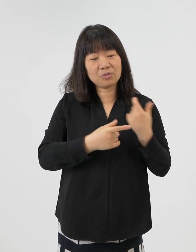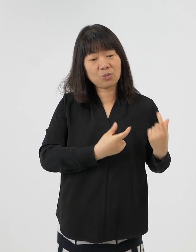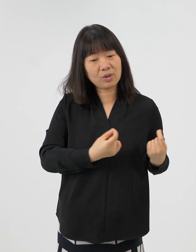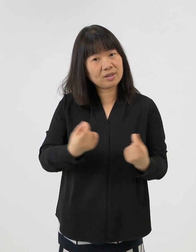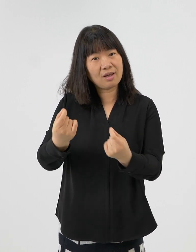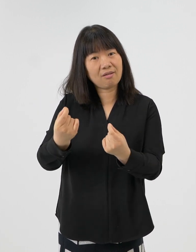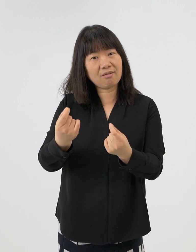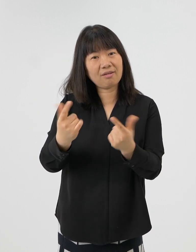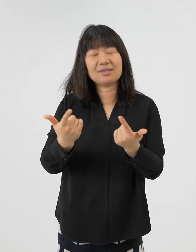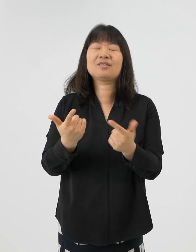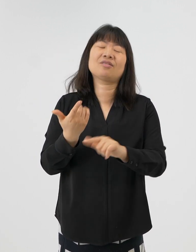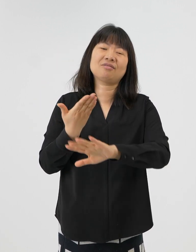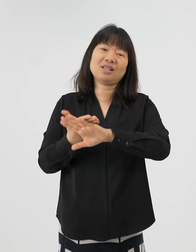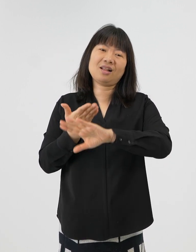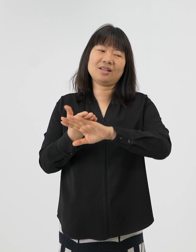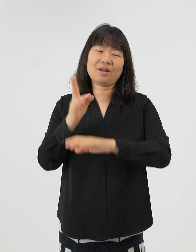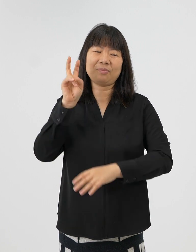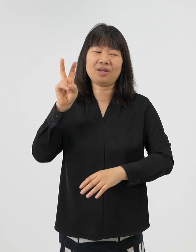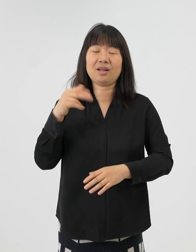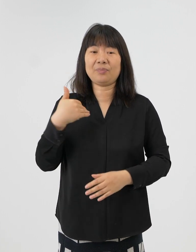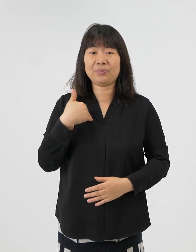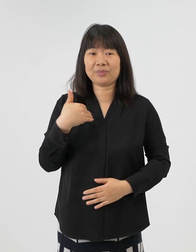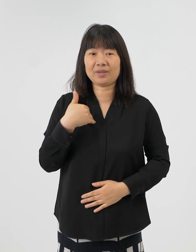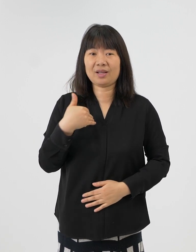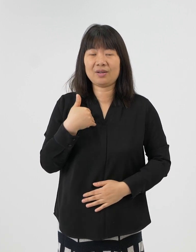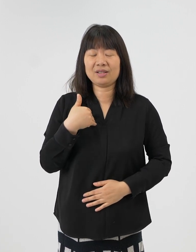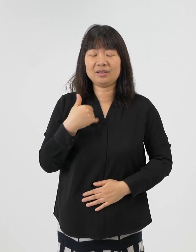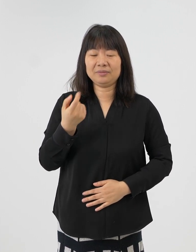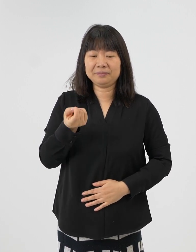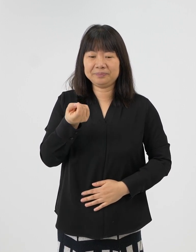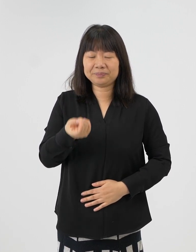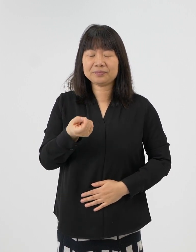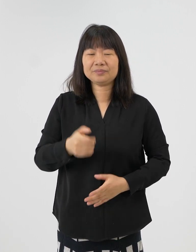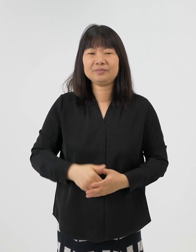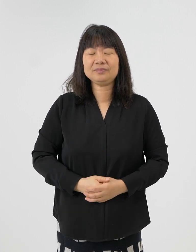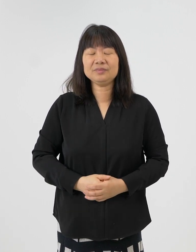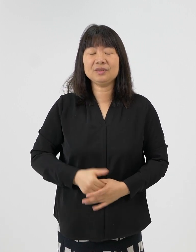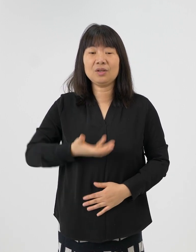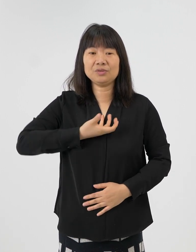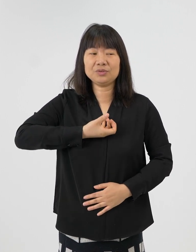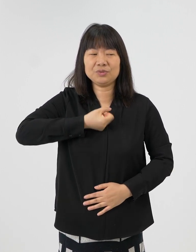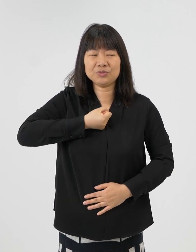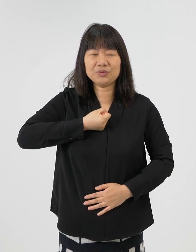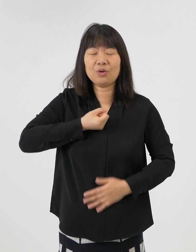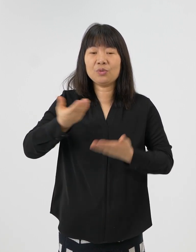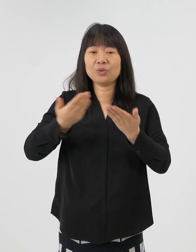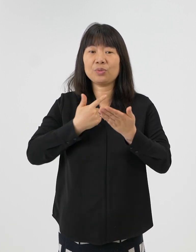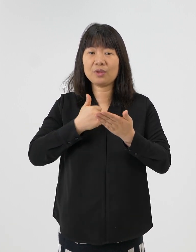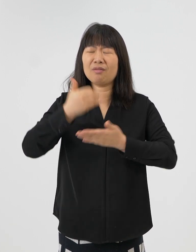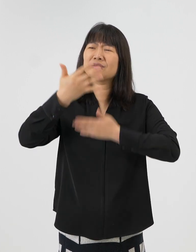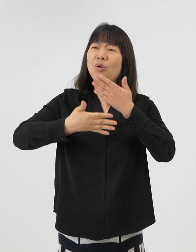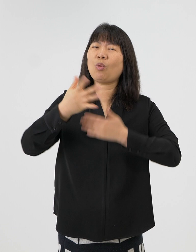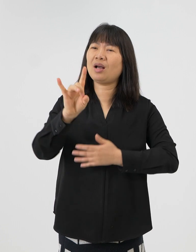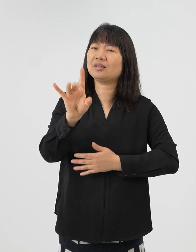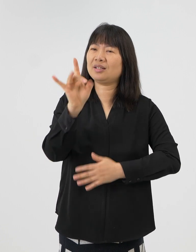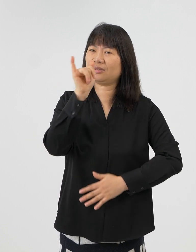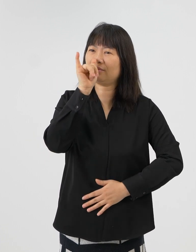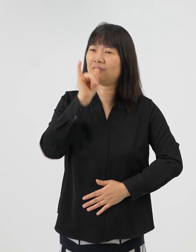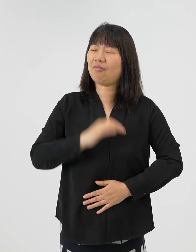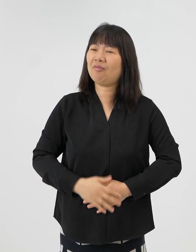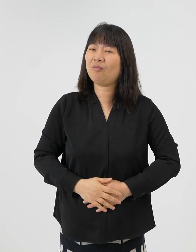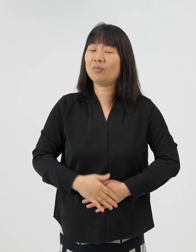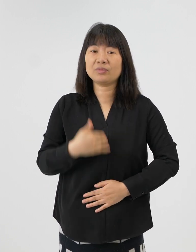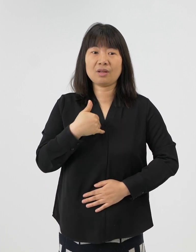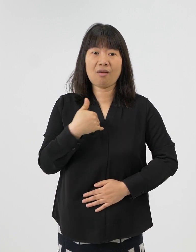없어요. 제게 조금 살짝 충격을 줬던 영화가 제가